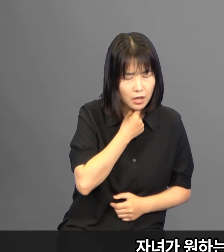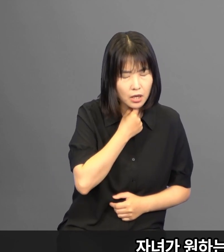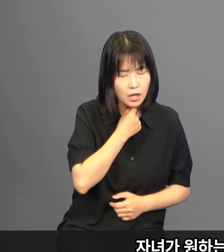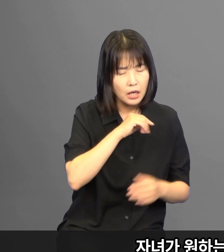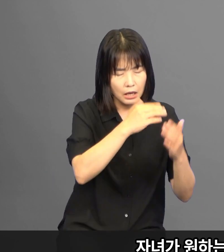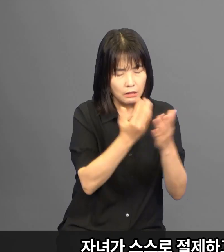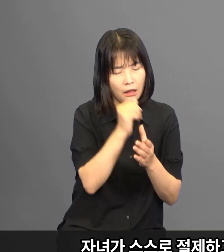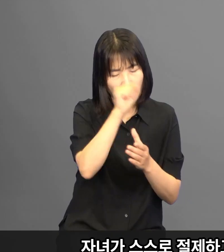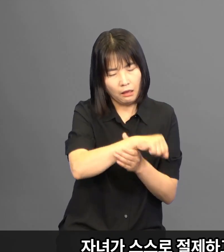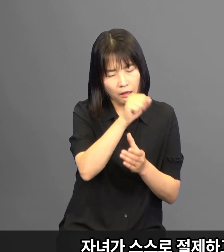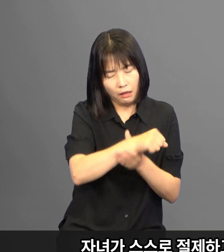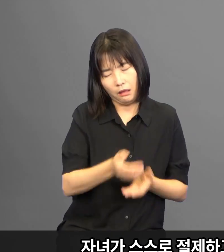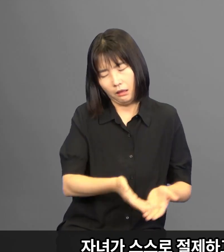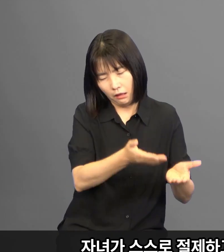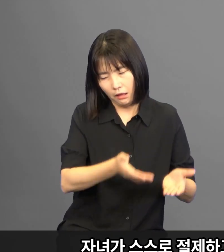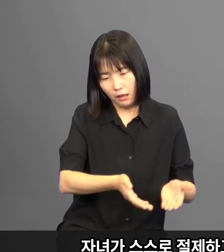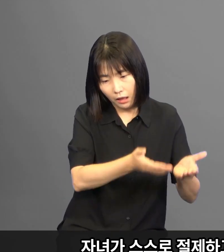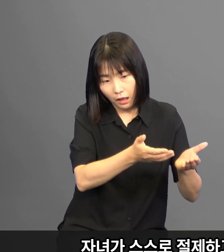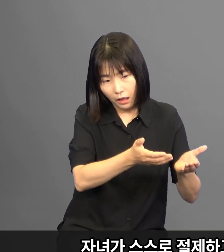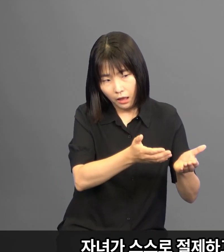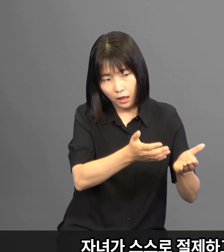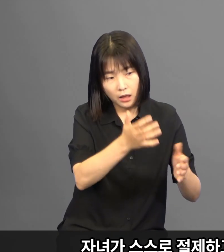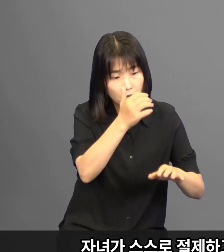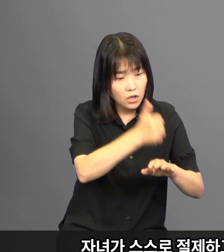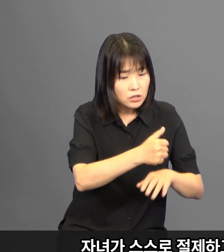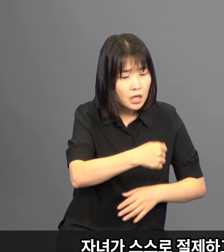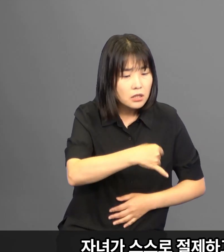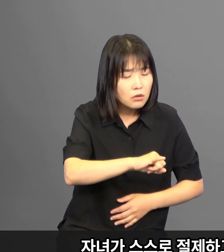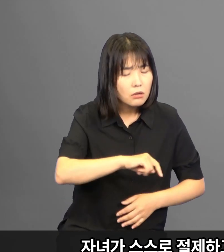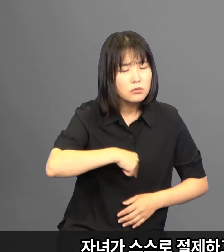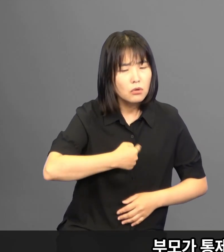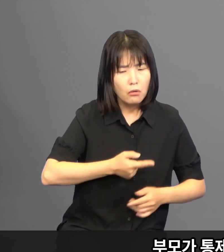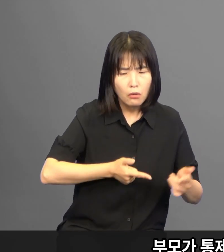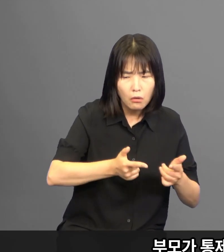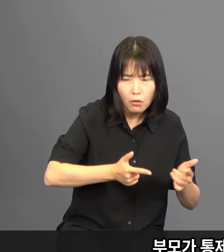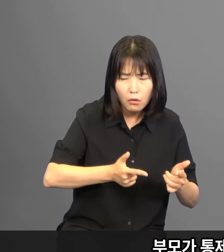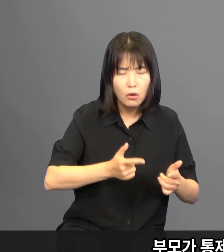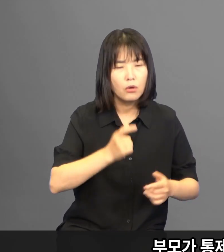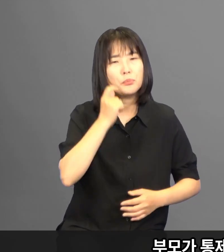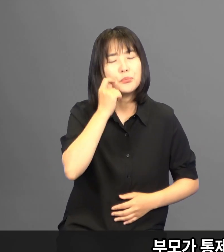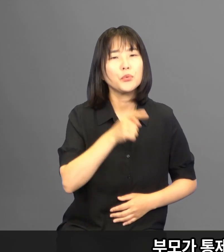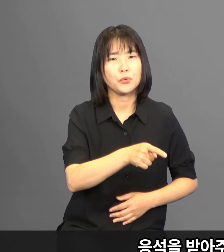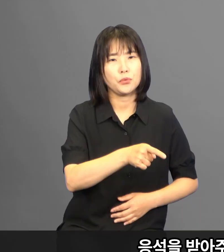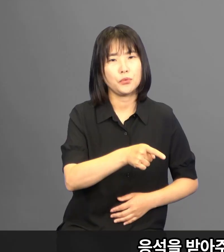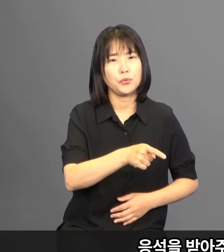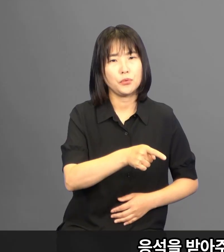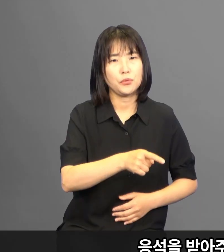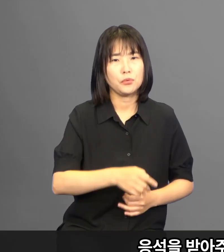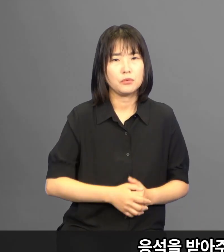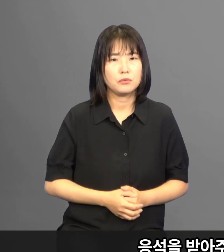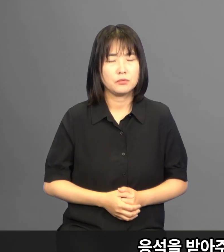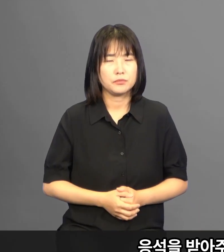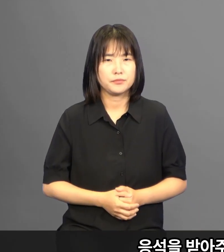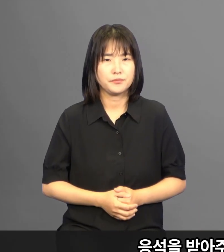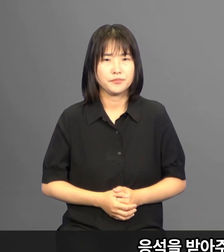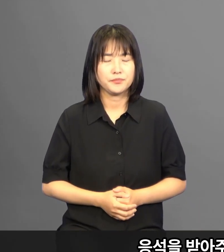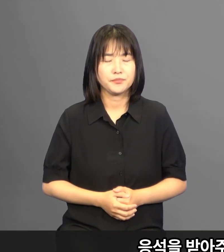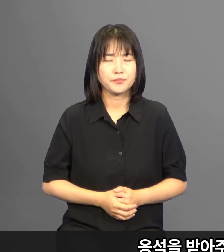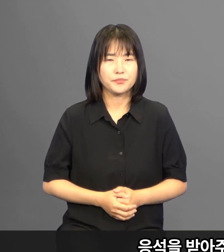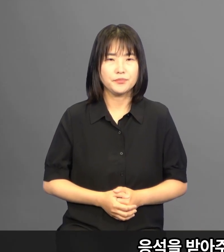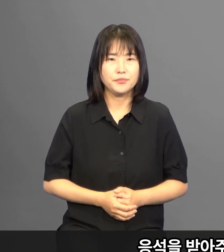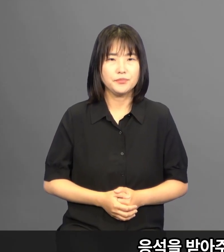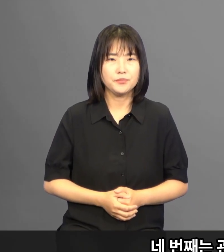해주다가 자녀가 스스로 절제하고 통제하는 것을 하지 못해요. 부모가 통제를 하지 못합니다. 응석을 받아주는 부모라고